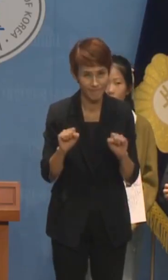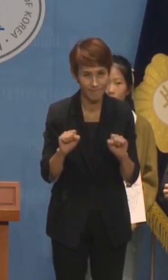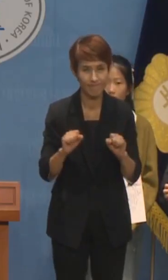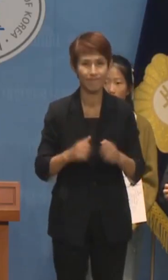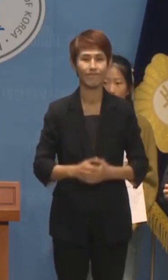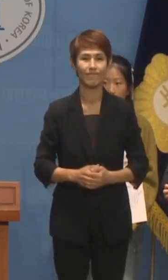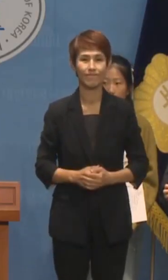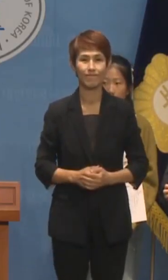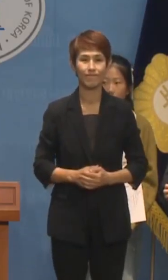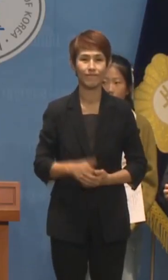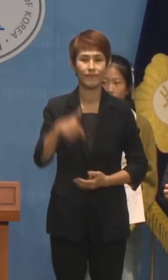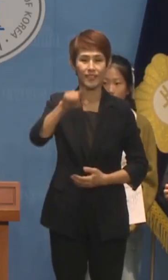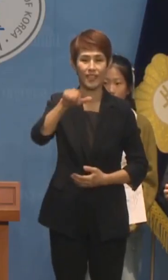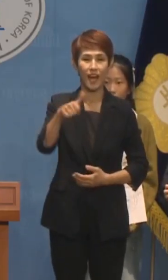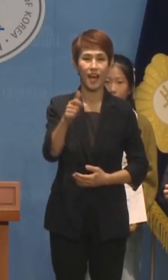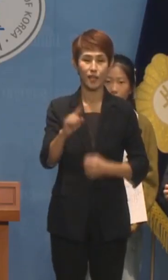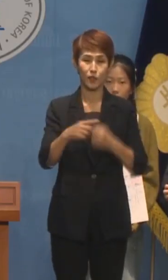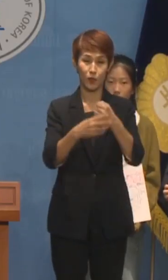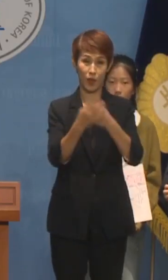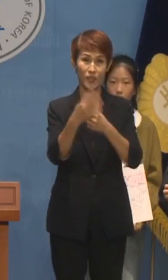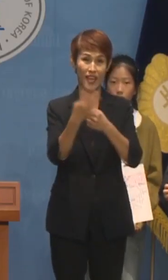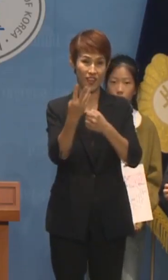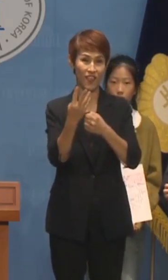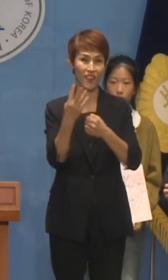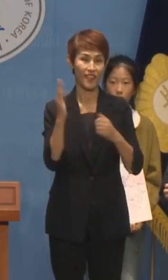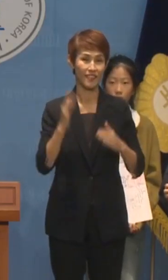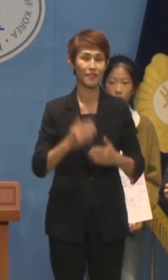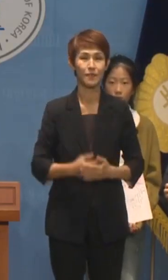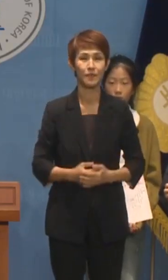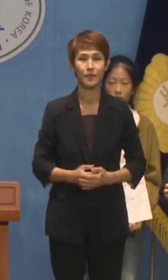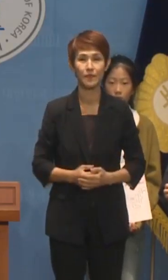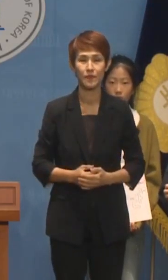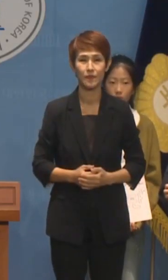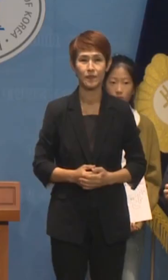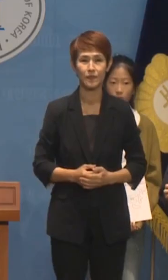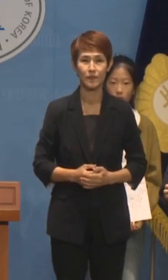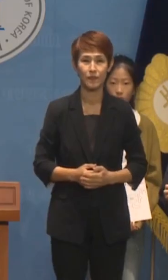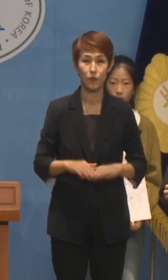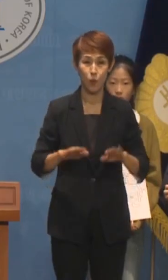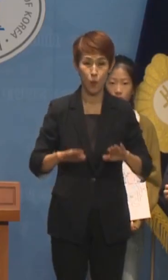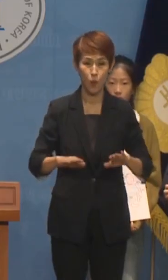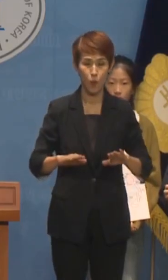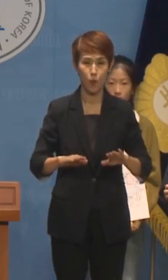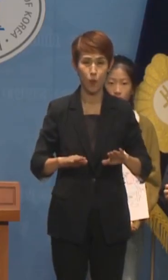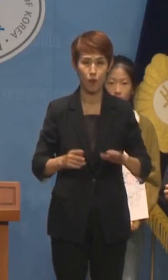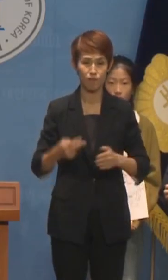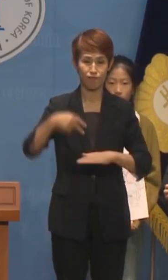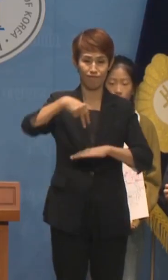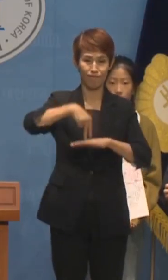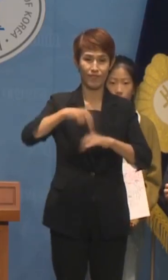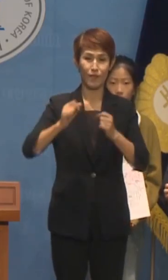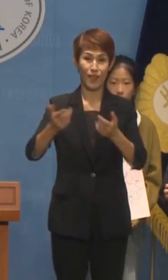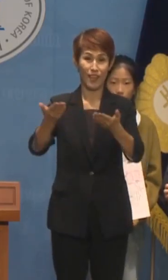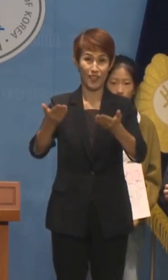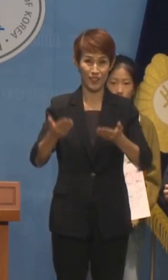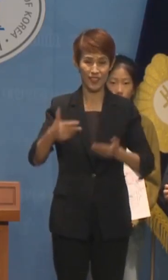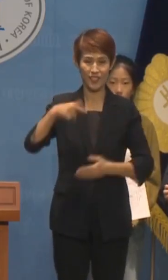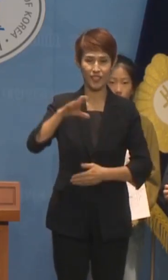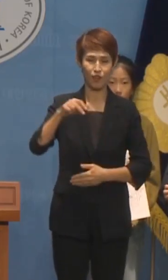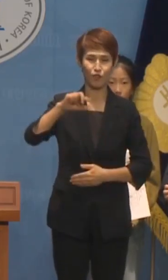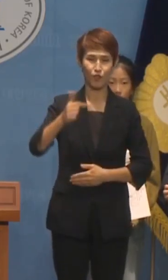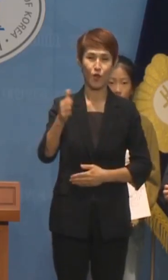안녕하세요. 저희는 각하초 4학년 학생들입니다. 먼저 이 자리에 설 수 있게 기회를 주신